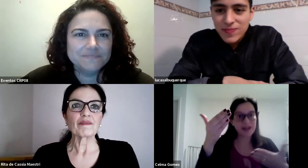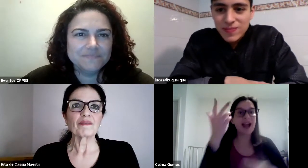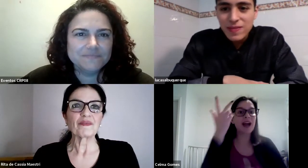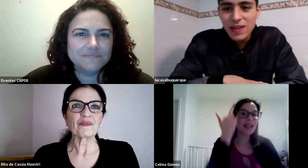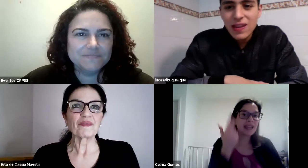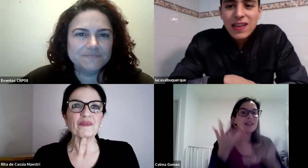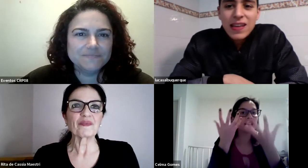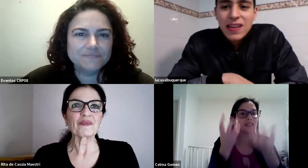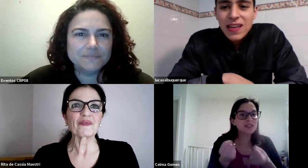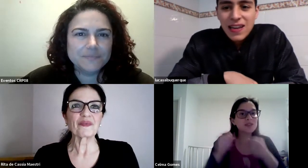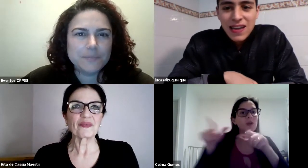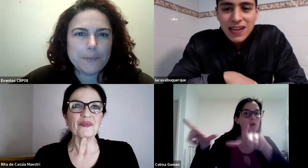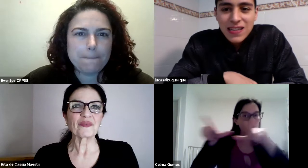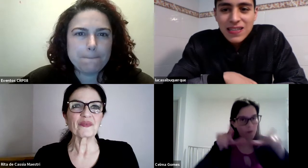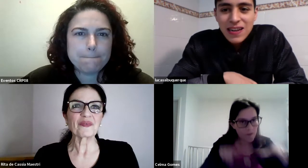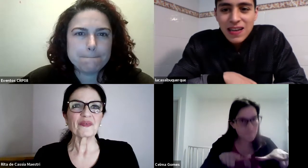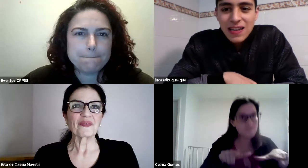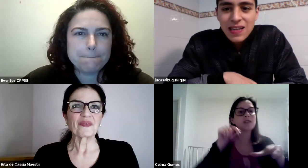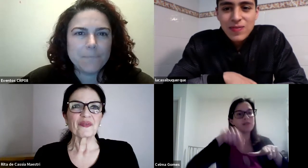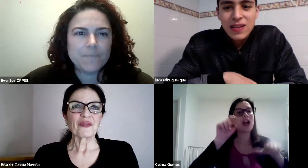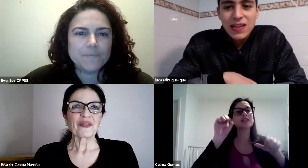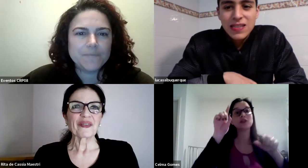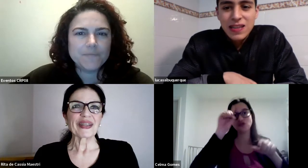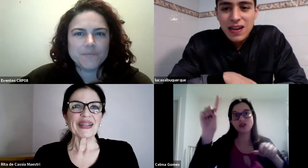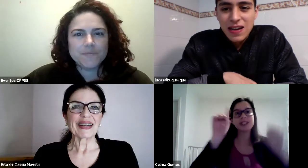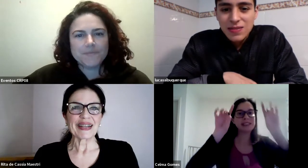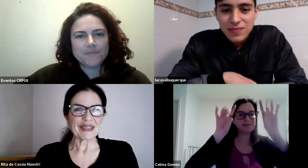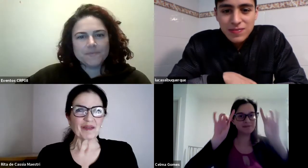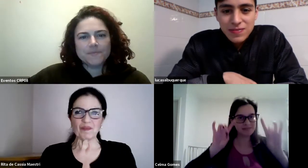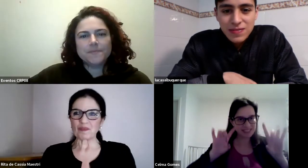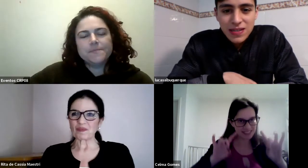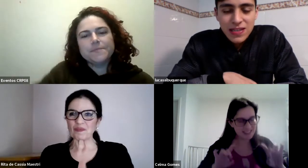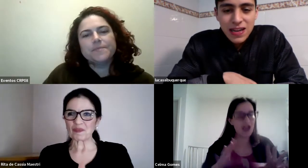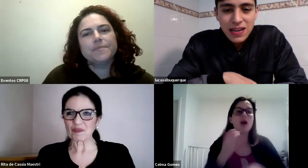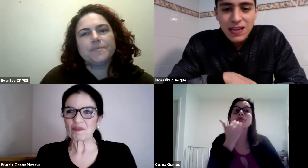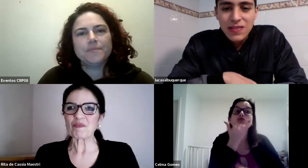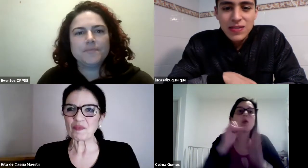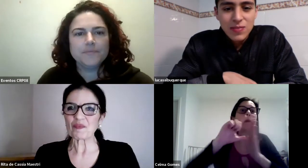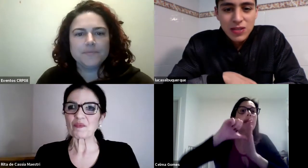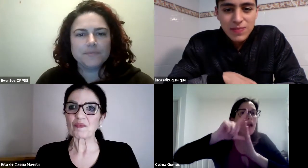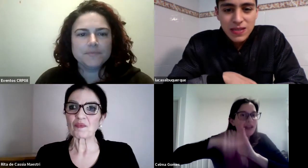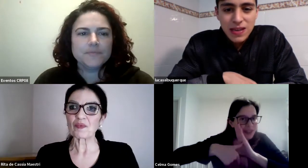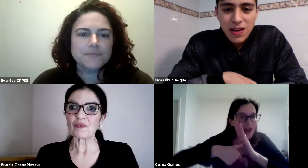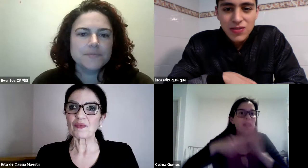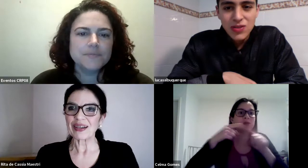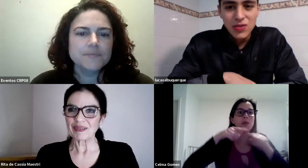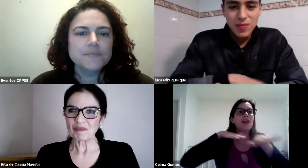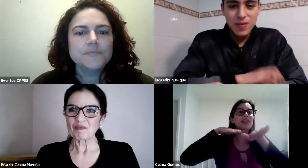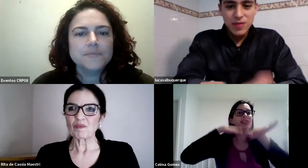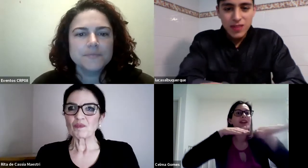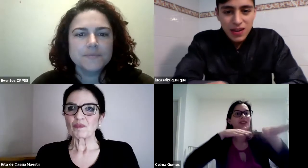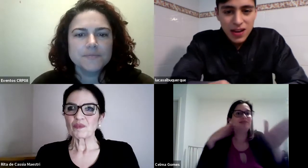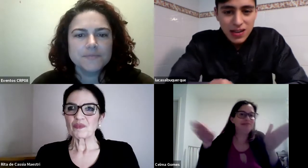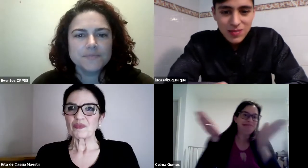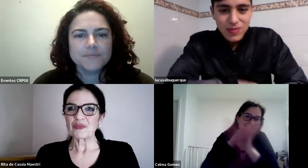Posso. Queria agradecer a Rita por ter aceitado estar aqui nesse momento especial. Desculpe pelo